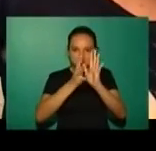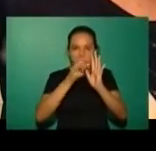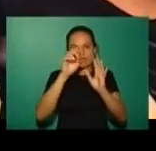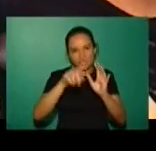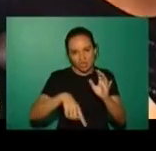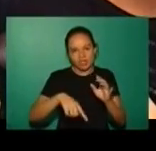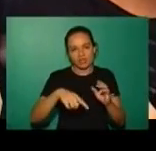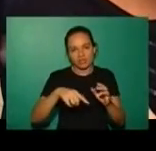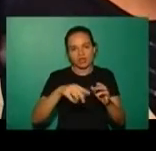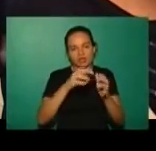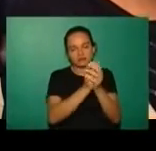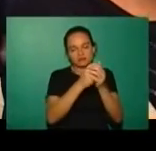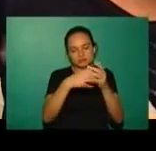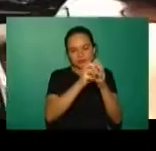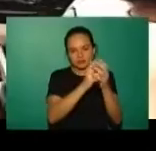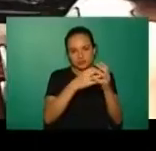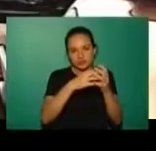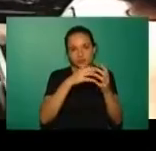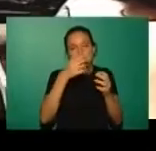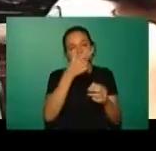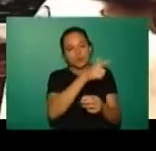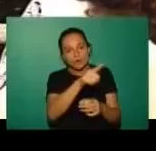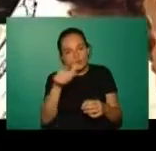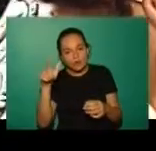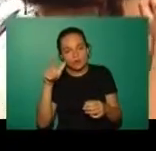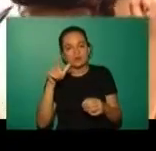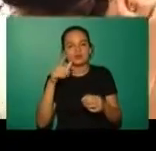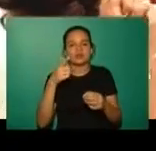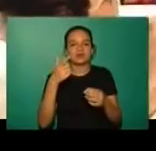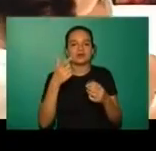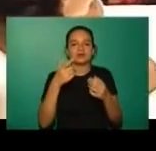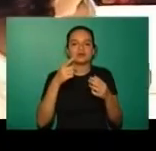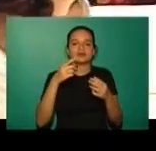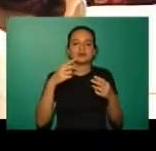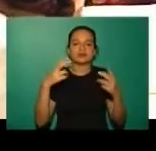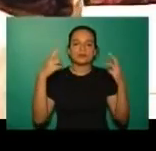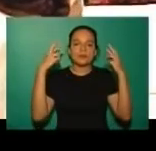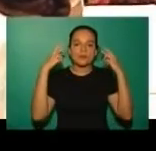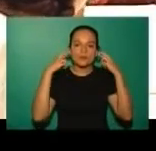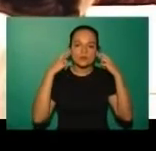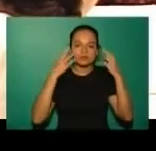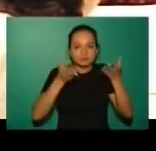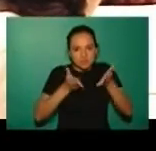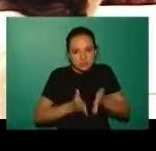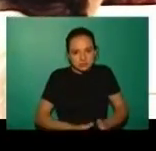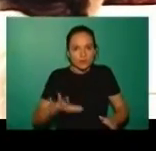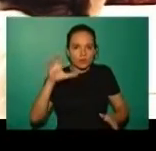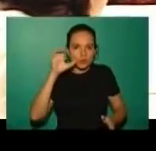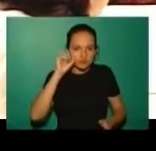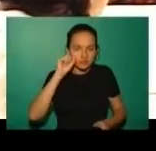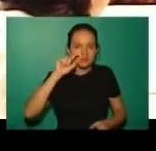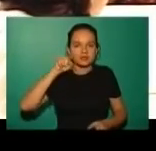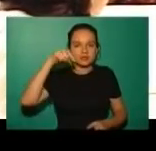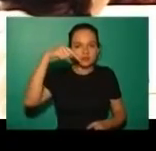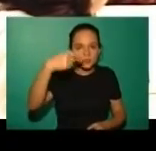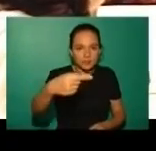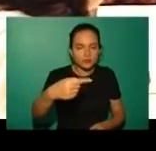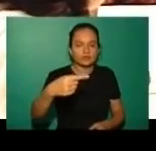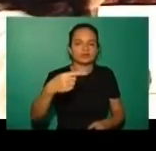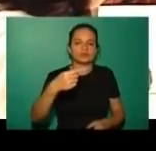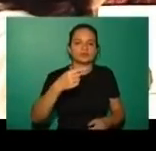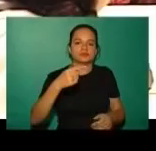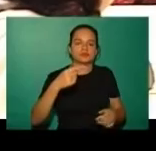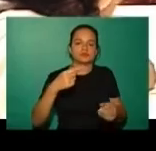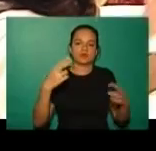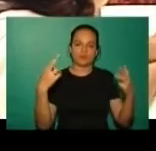ele será a língua de sinais tátil. Para outros que perderam a audição depois de terem adquirido a língua